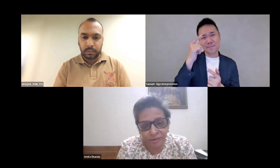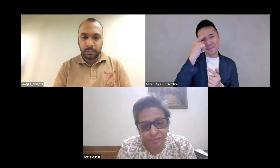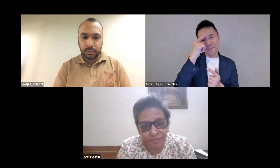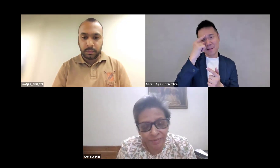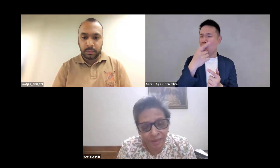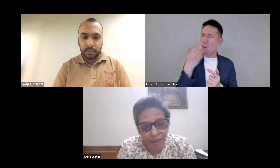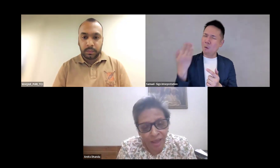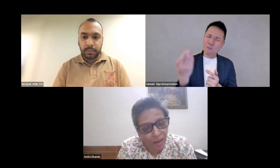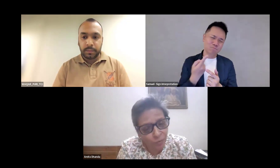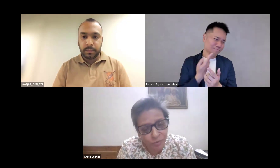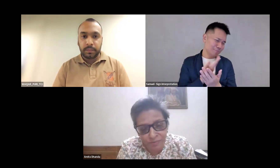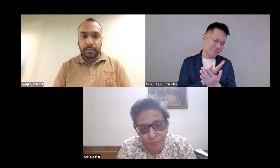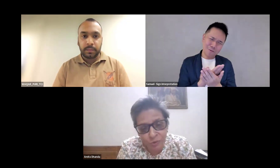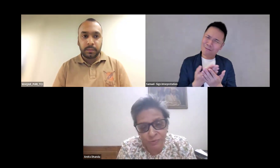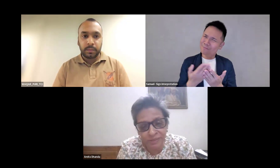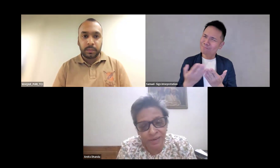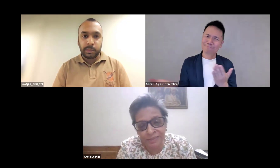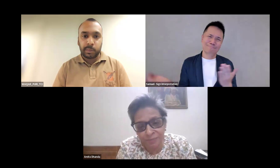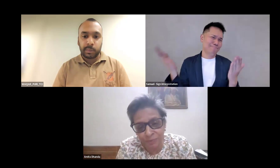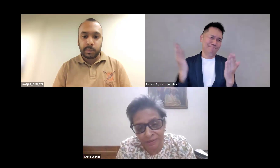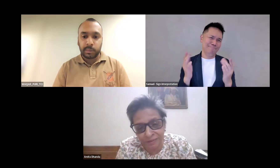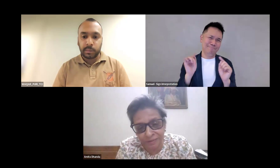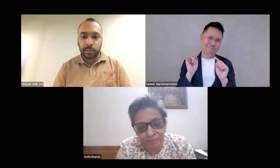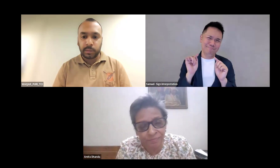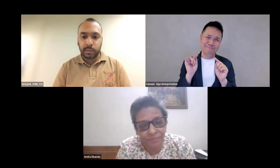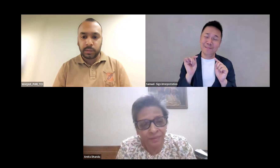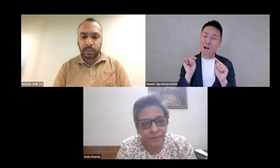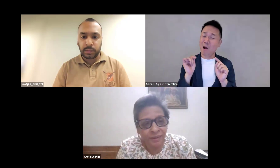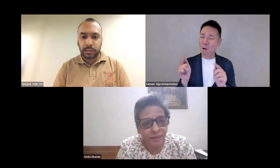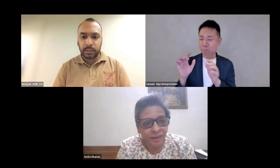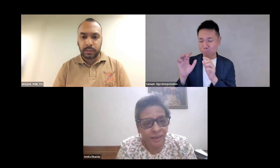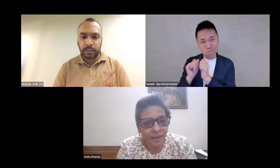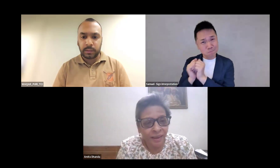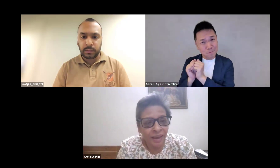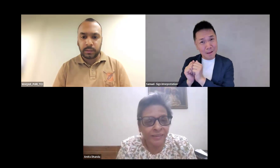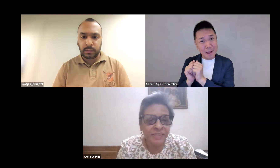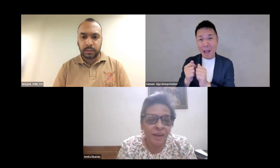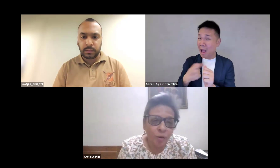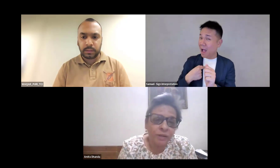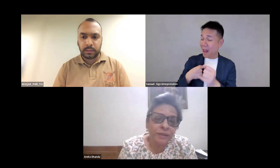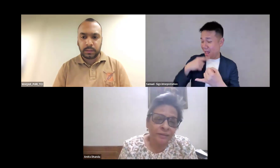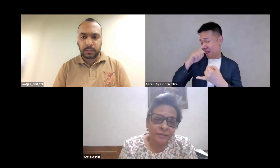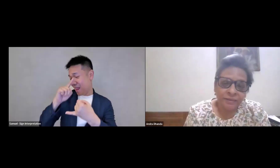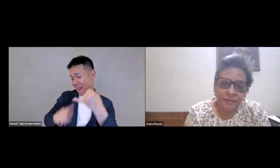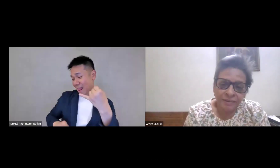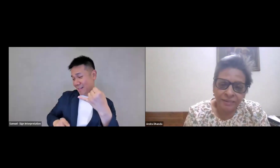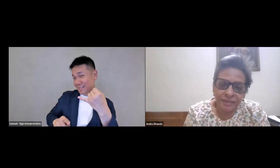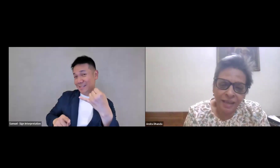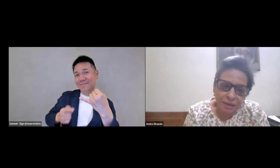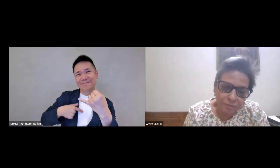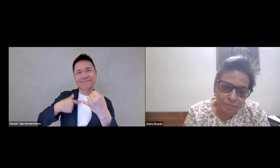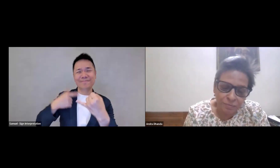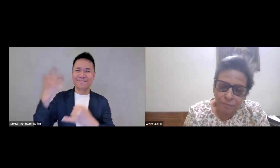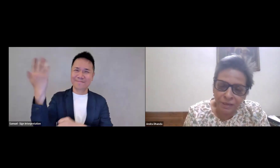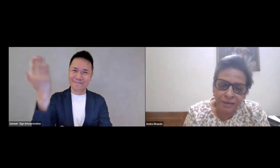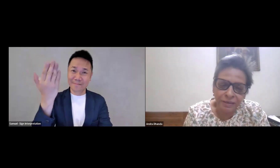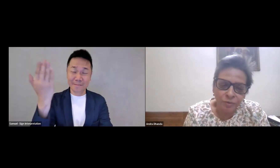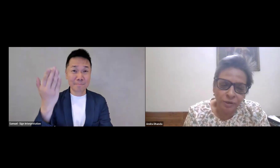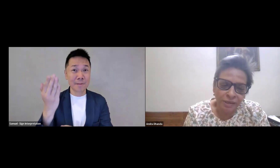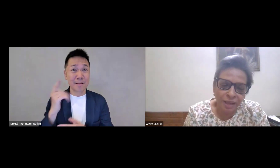因为你最近一直常在讲的，就所有的这个过去我们一起做的活动，